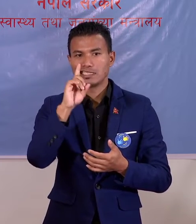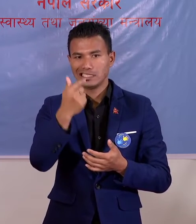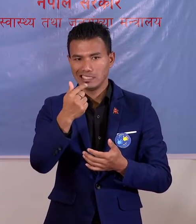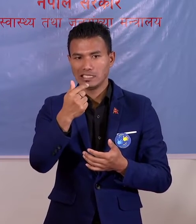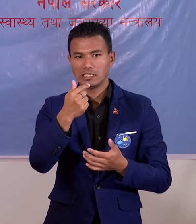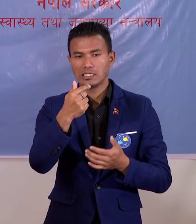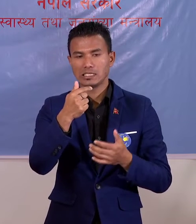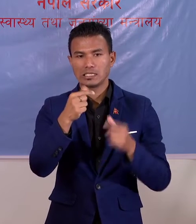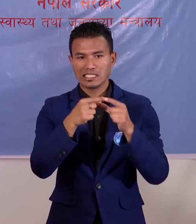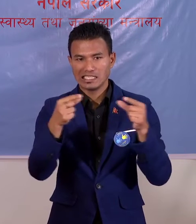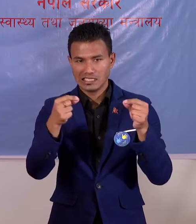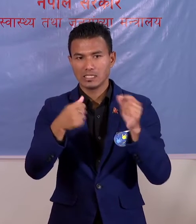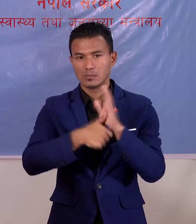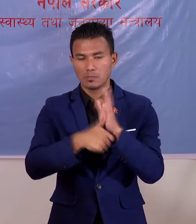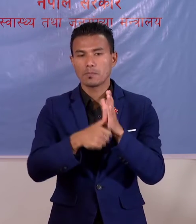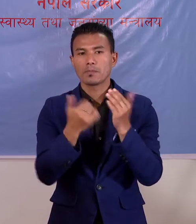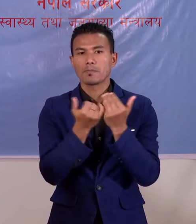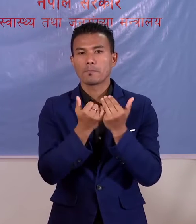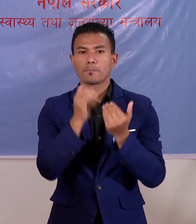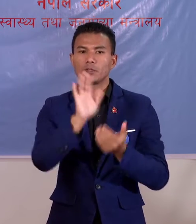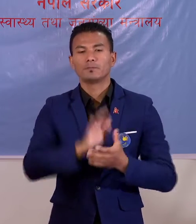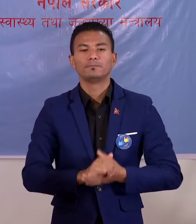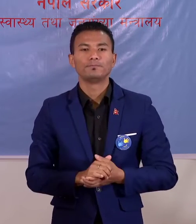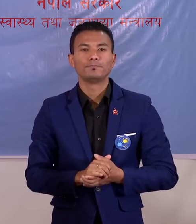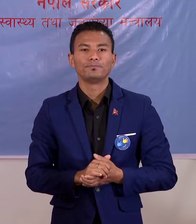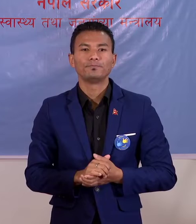आरडिटी किटबाट गरिएका परीक्षणहरू पुगेका छन्।